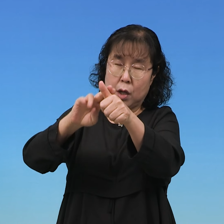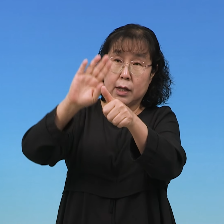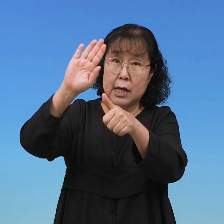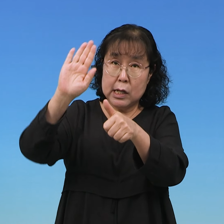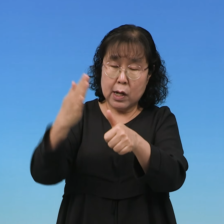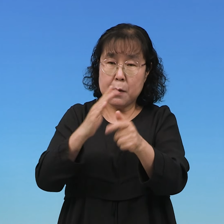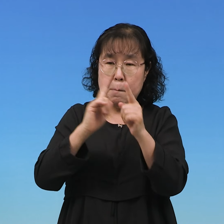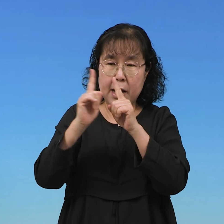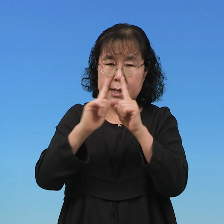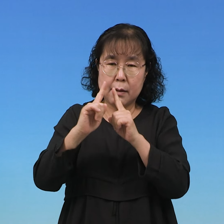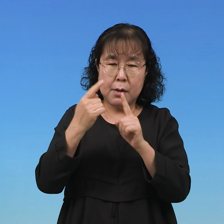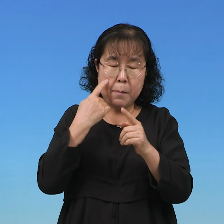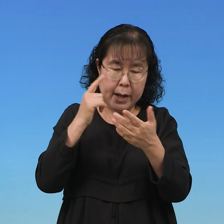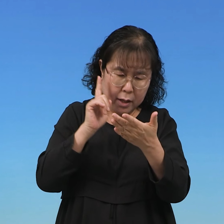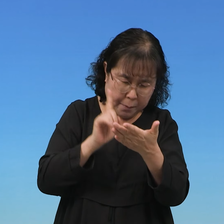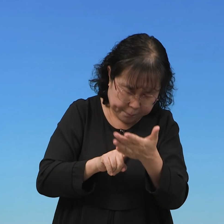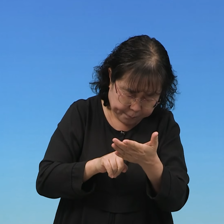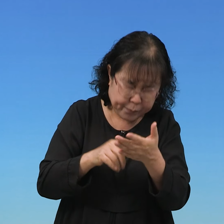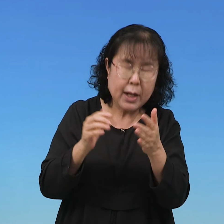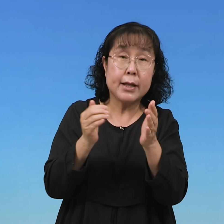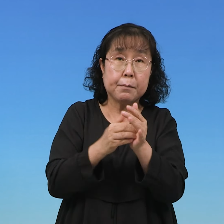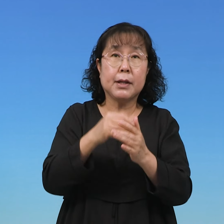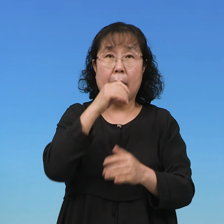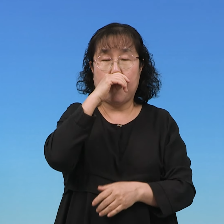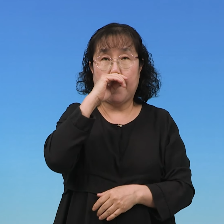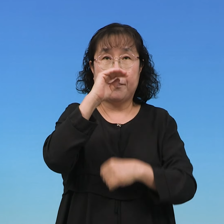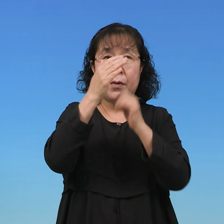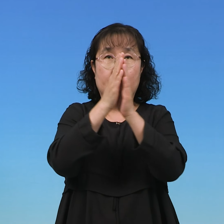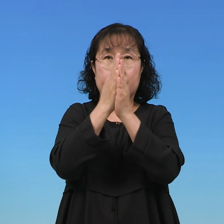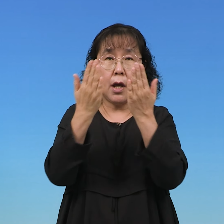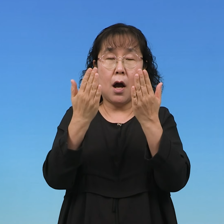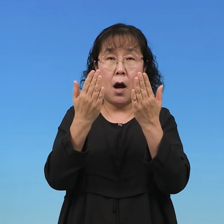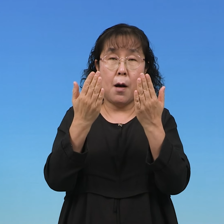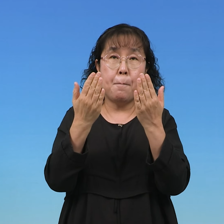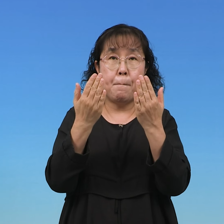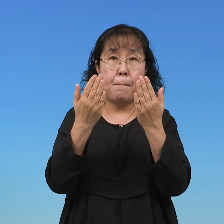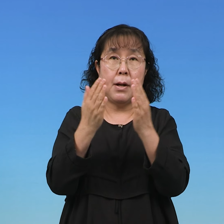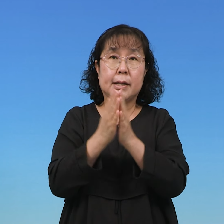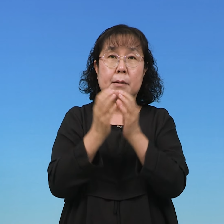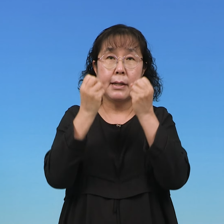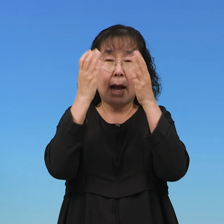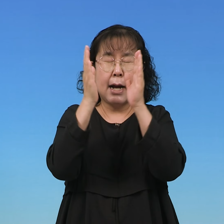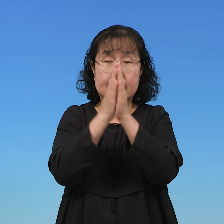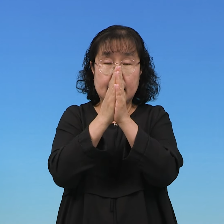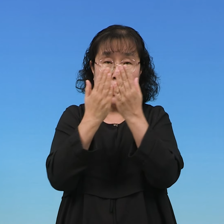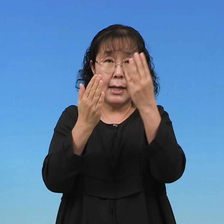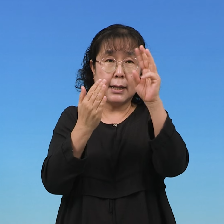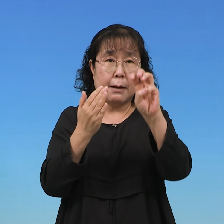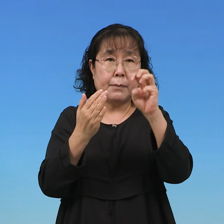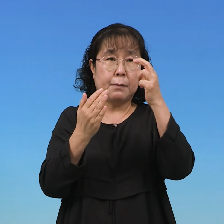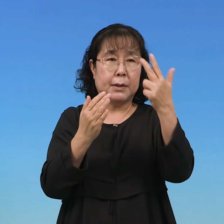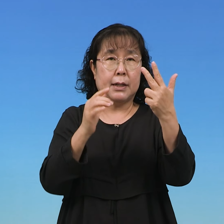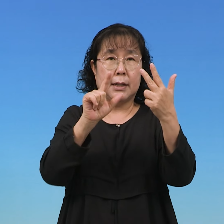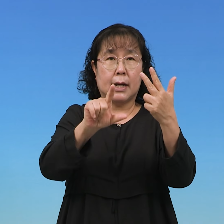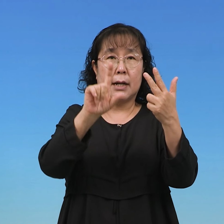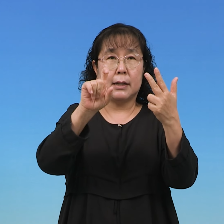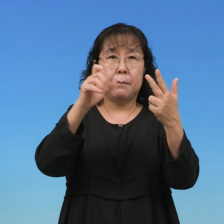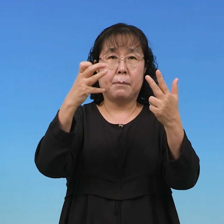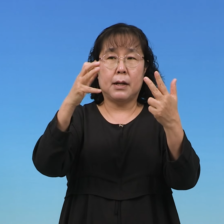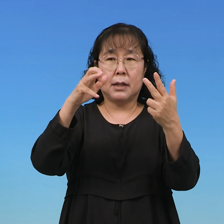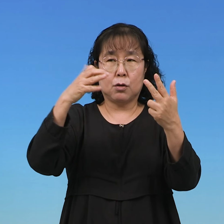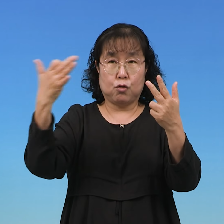말씀 한 포인트를 발견하는데요. 오늘 본문 창세기 37장 18절